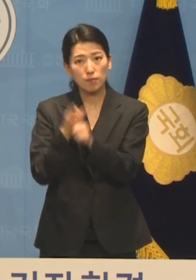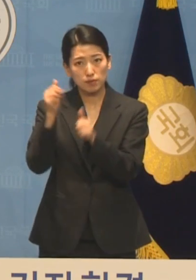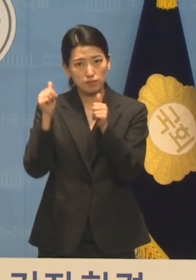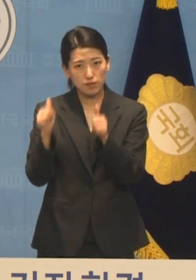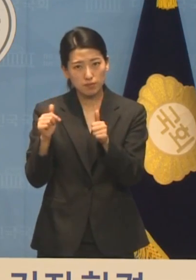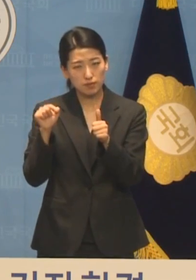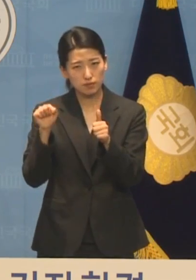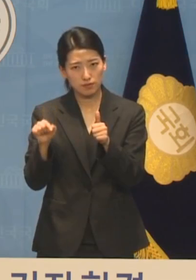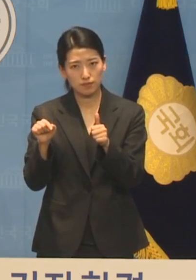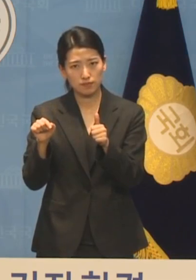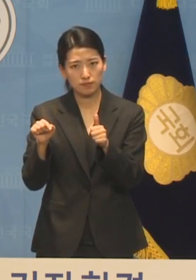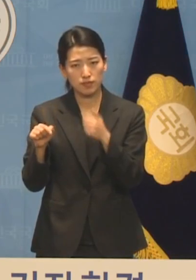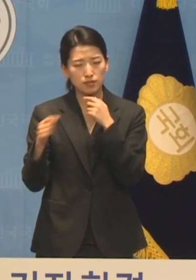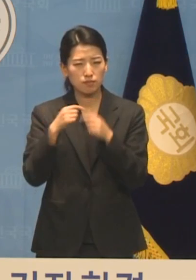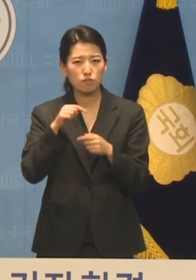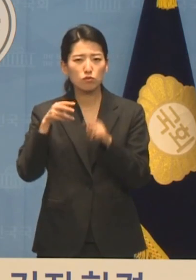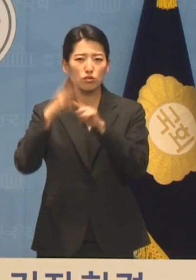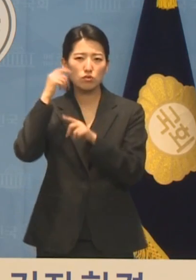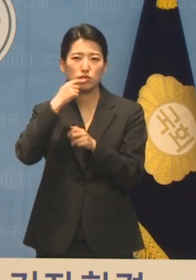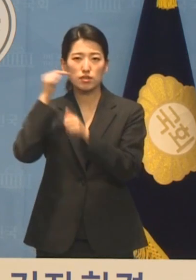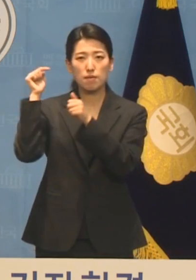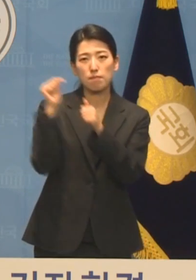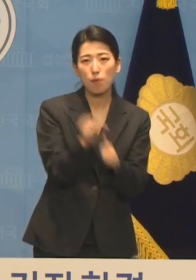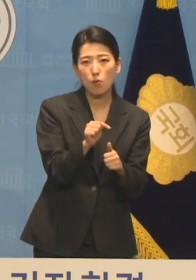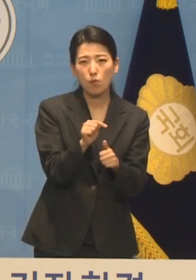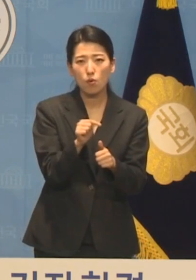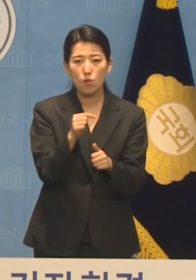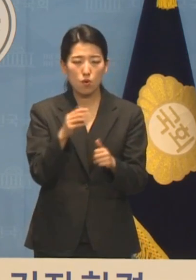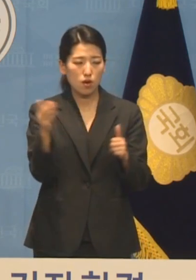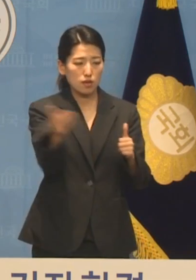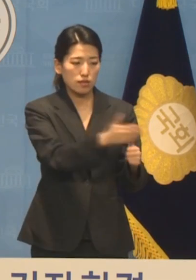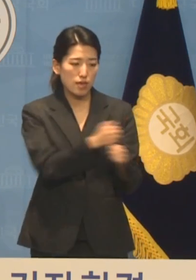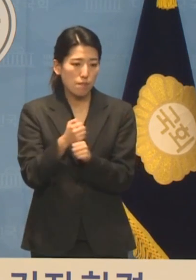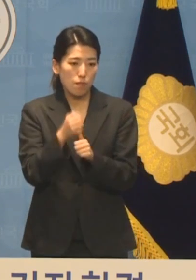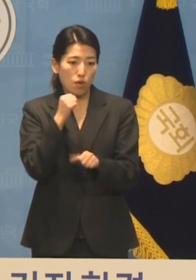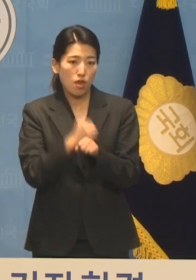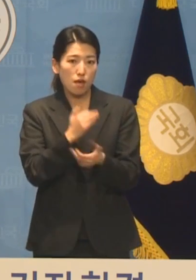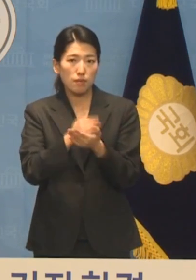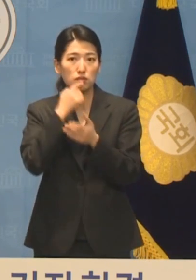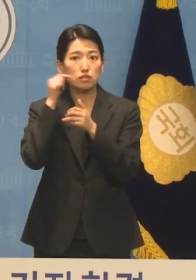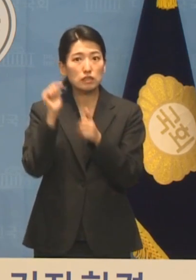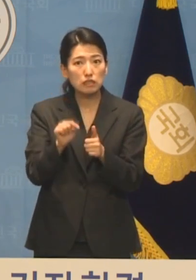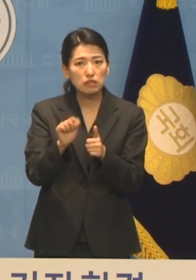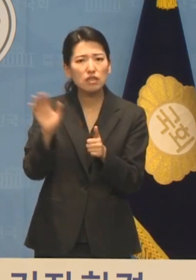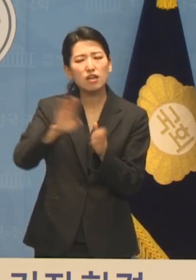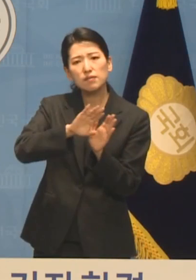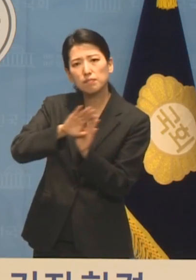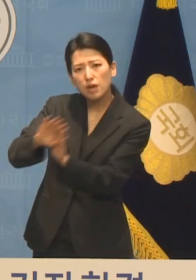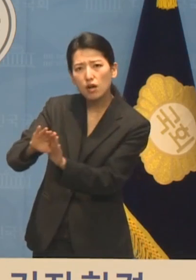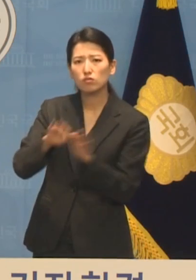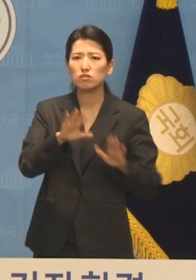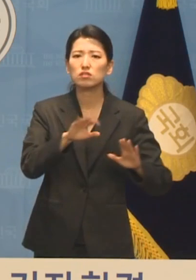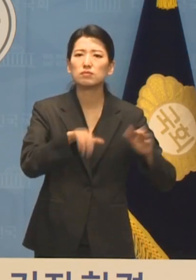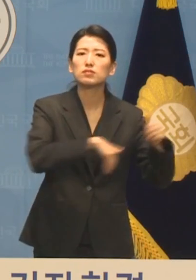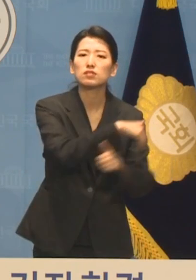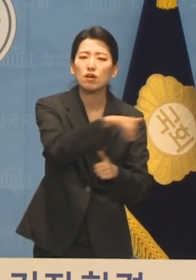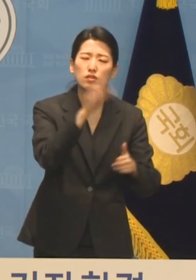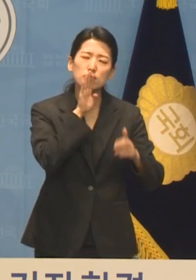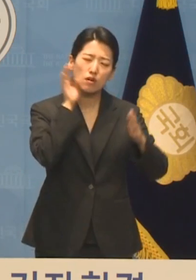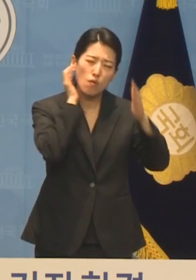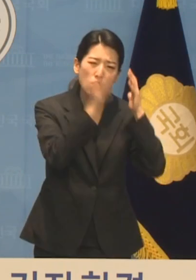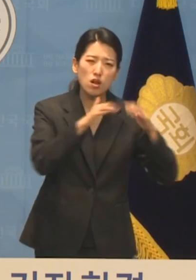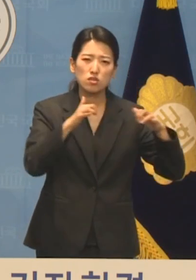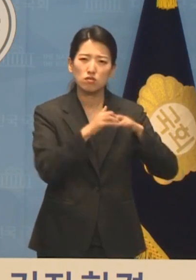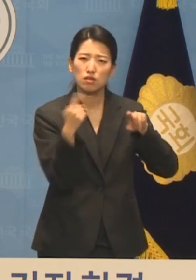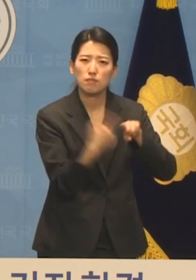논의하고 있는 체포 지시 여부 등은 부수적 이슈에 불과합니다. 탄핵 남발, 예산 삭감, 부정선거 존재